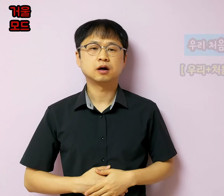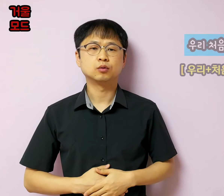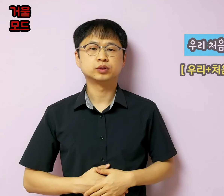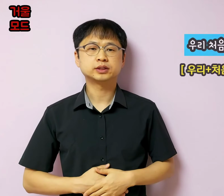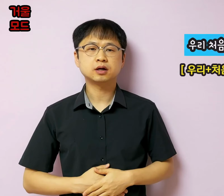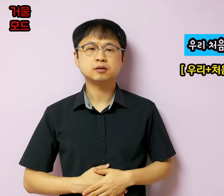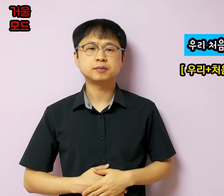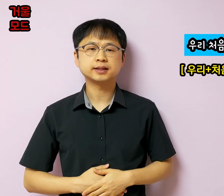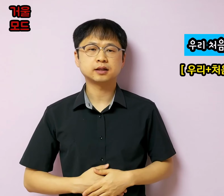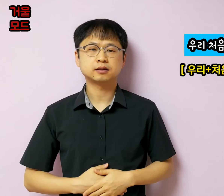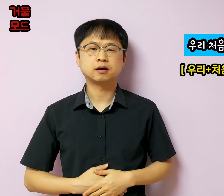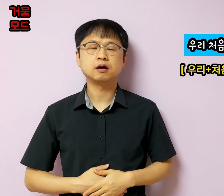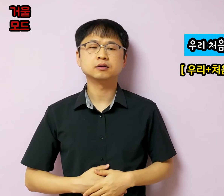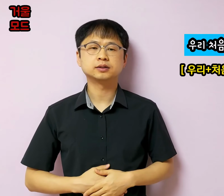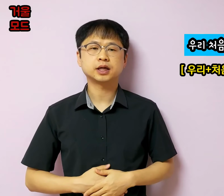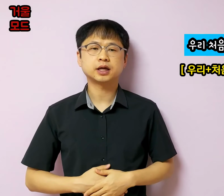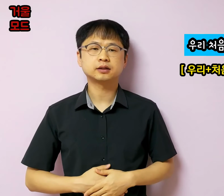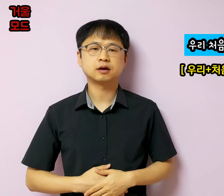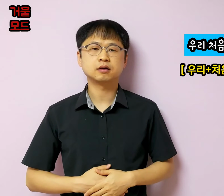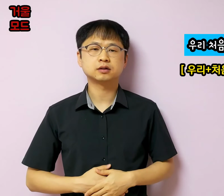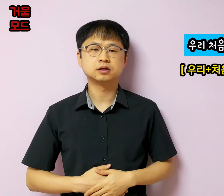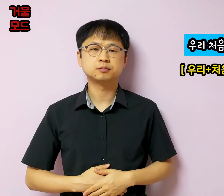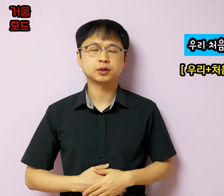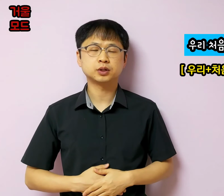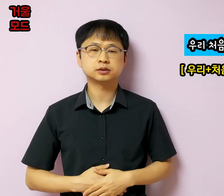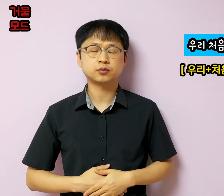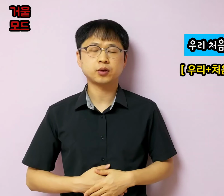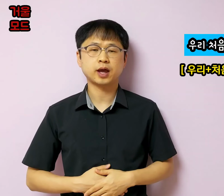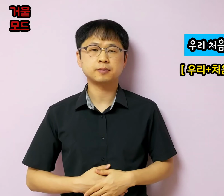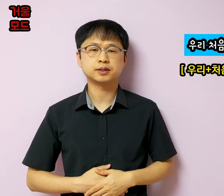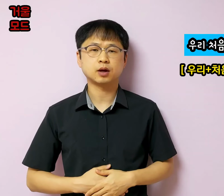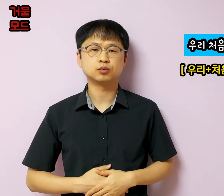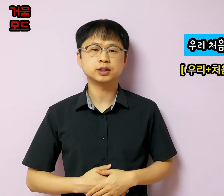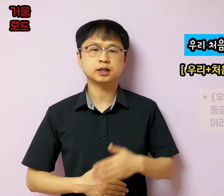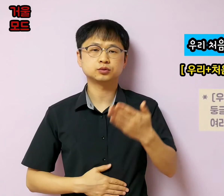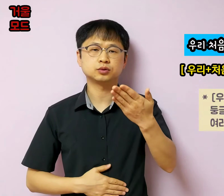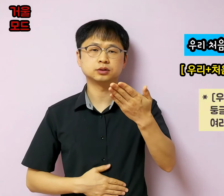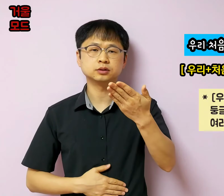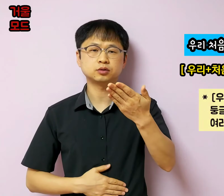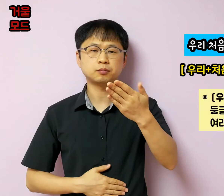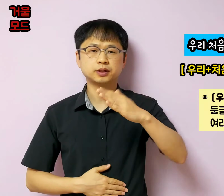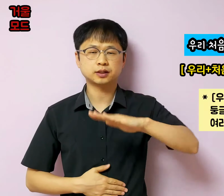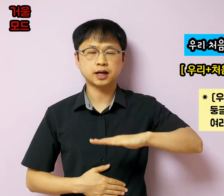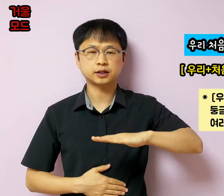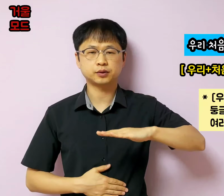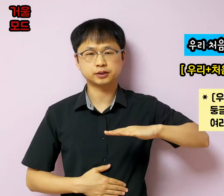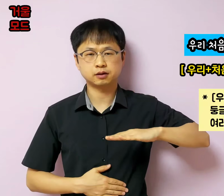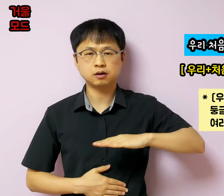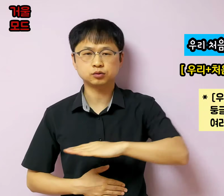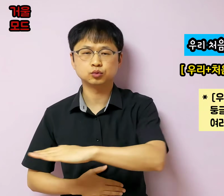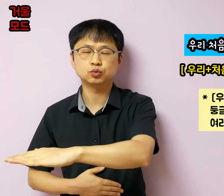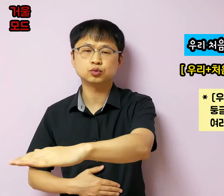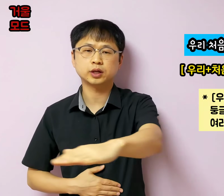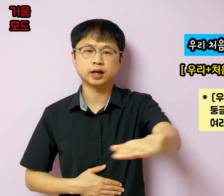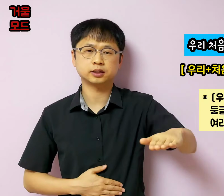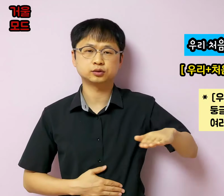먼저 우리 처음 만났던 어색했던 그 표정 소개입니다. 우리라는 수어는 손바닥을 아래로 해서 둥글게 가르쳐